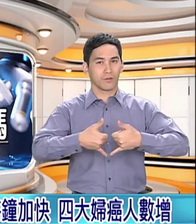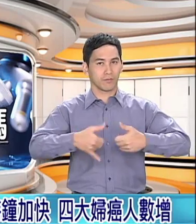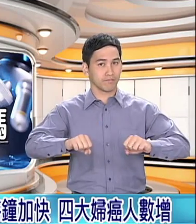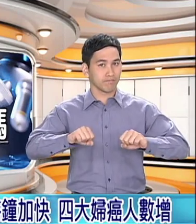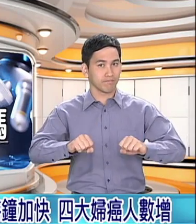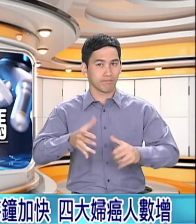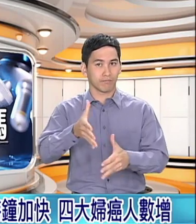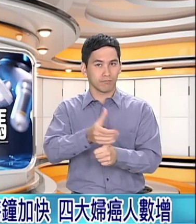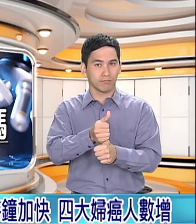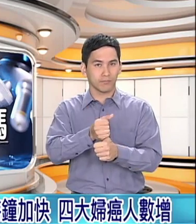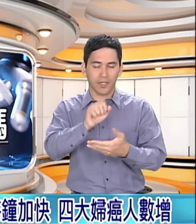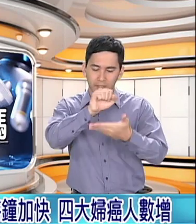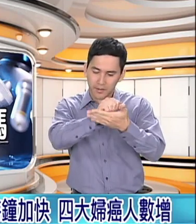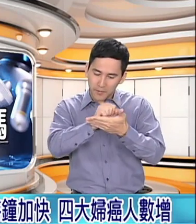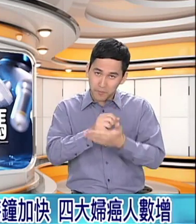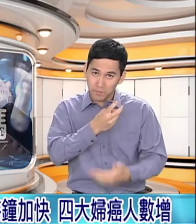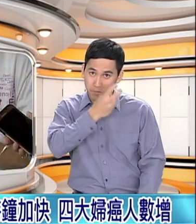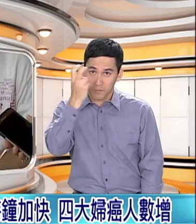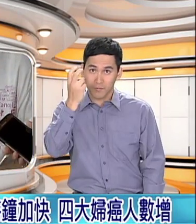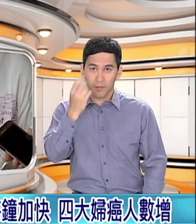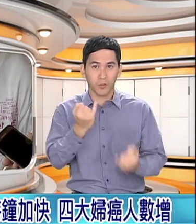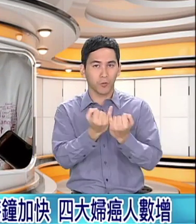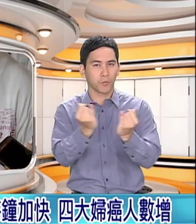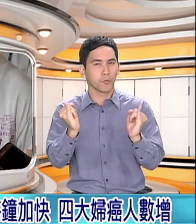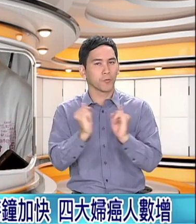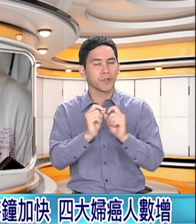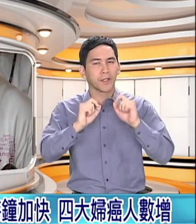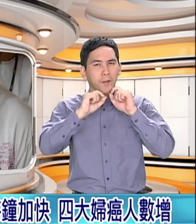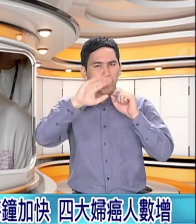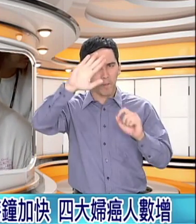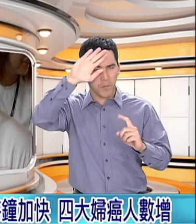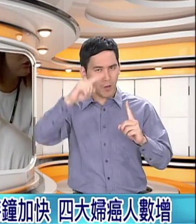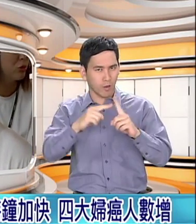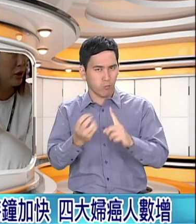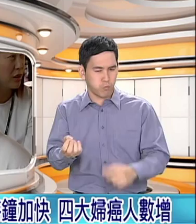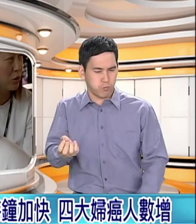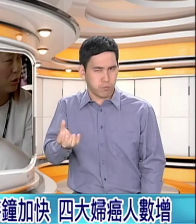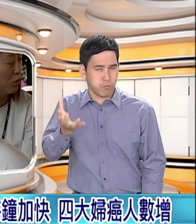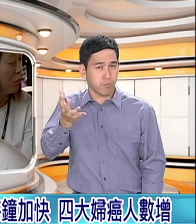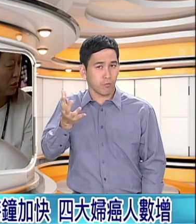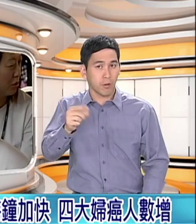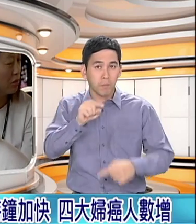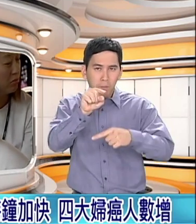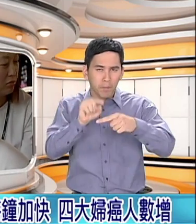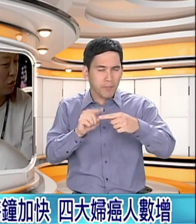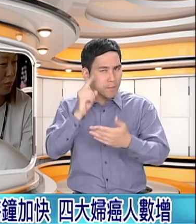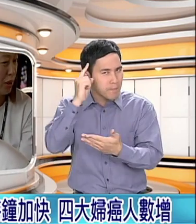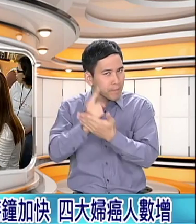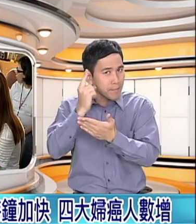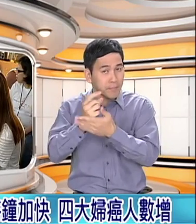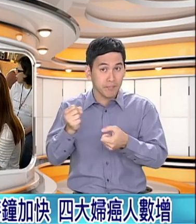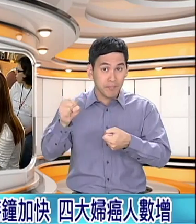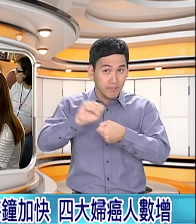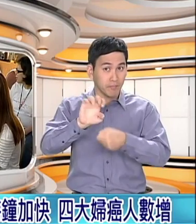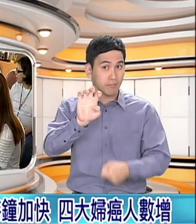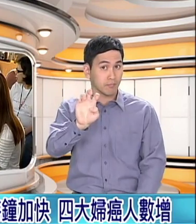根据国健署最新的调查发现，女性癌症时钟已经加快，平均每天增